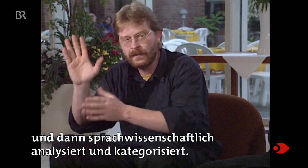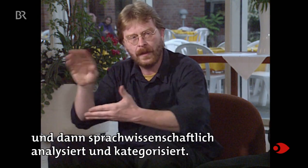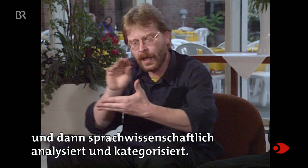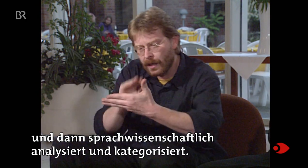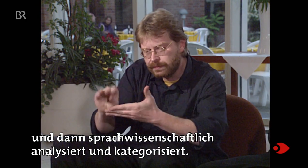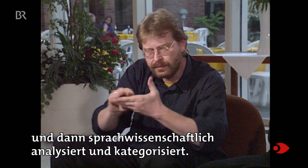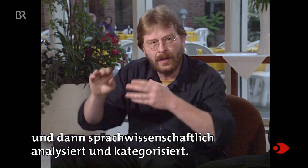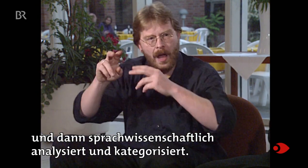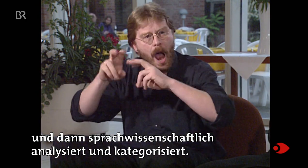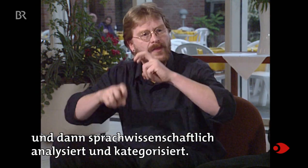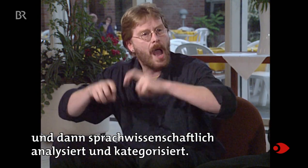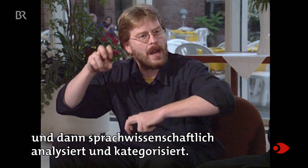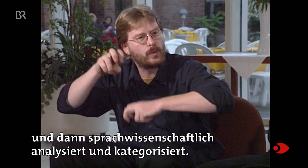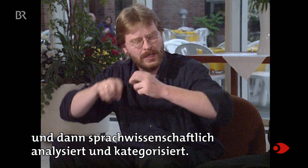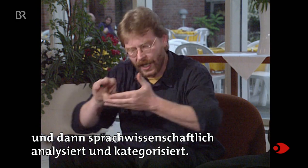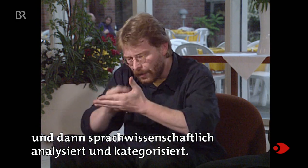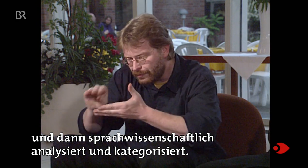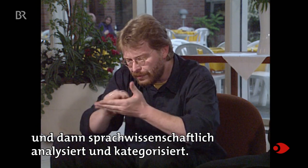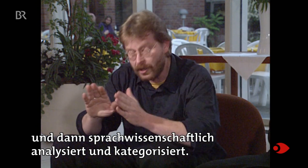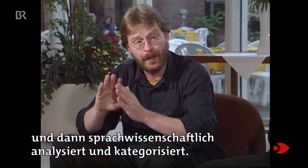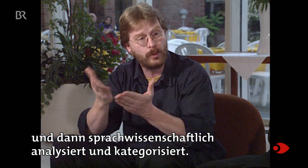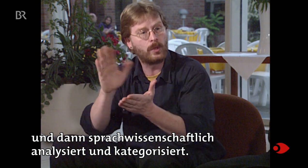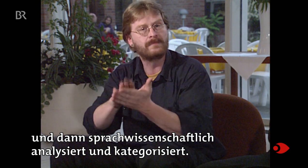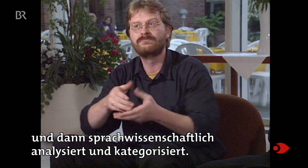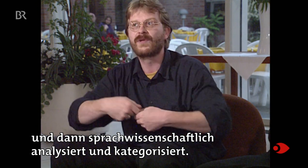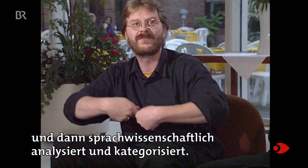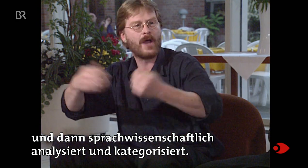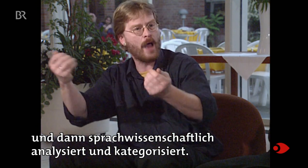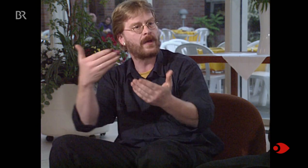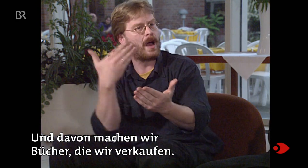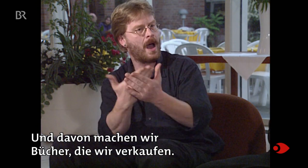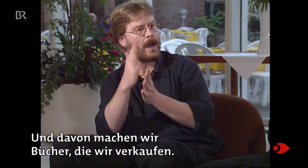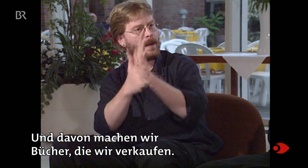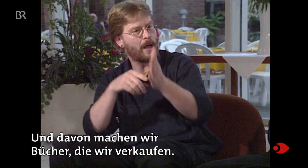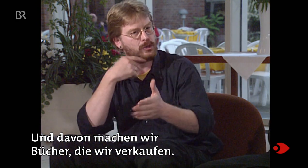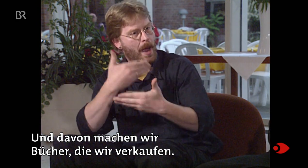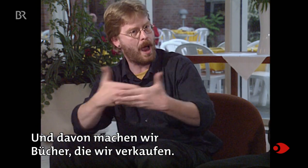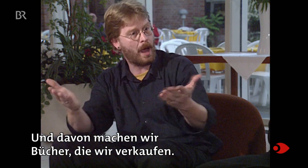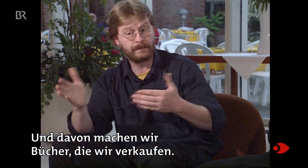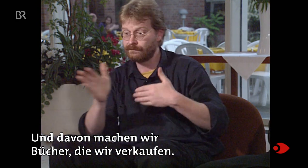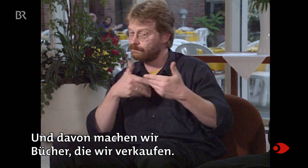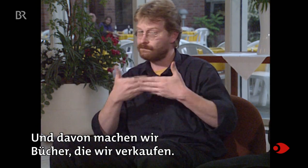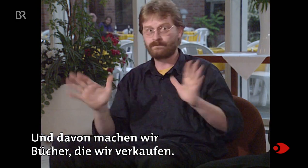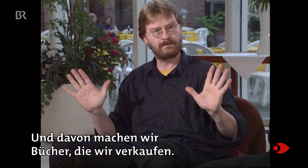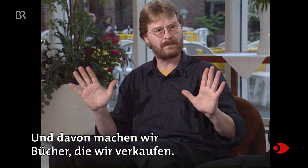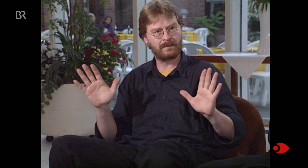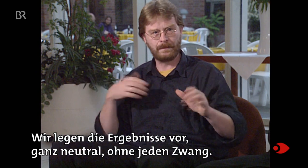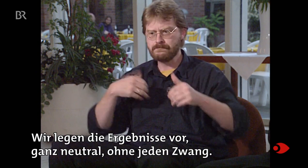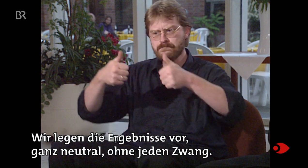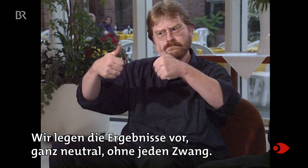dann sprachwissenschaftlich analysiert und kategorisiert. Und davon machen wir Bücher, die wir verkaufen. Wir legen